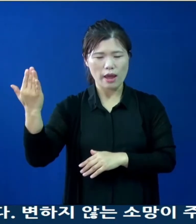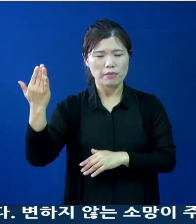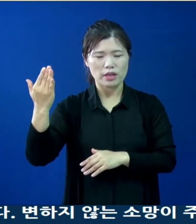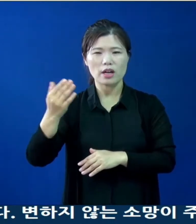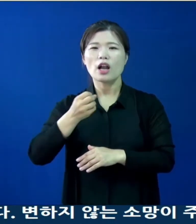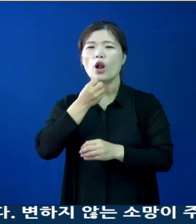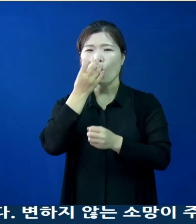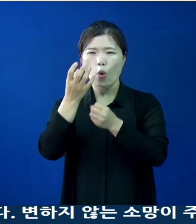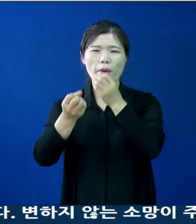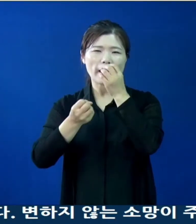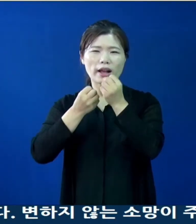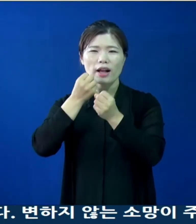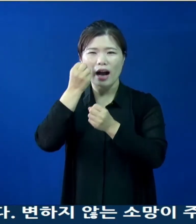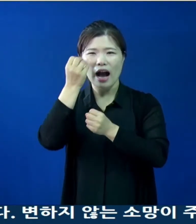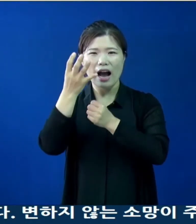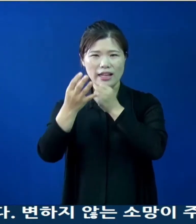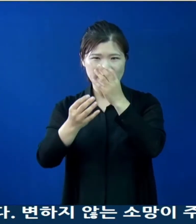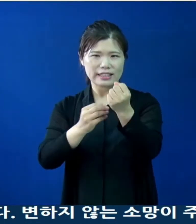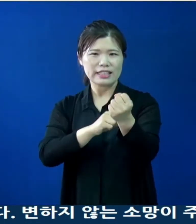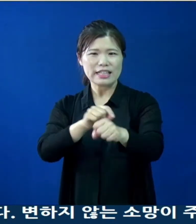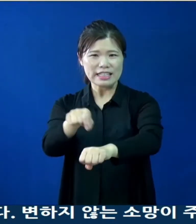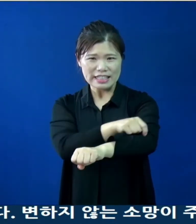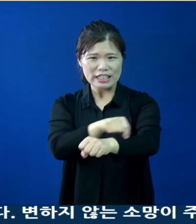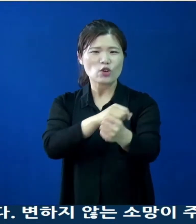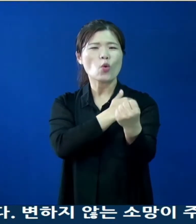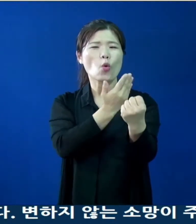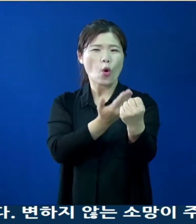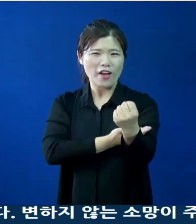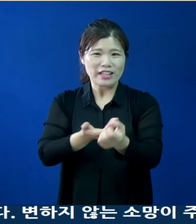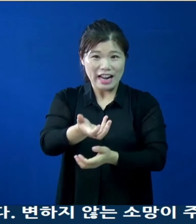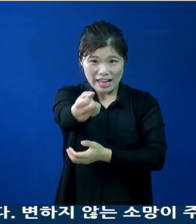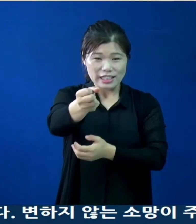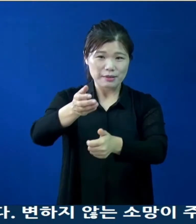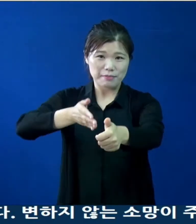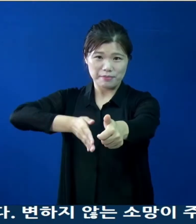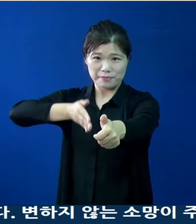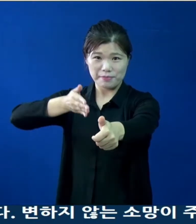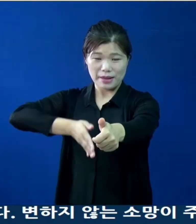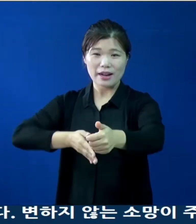곳에 거하는 특권을 누리시는 우리 모두 되기를 소망합니다.